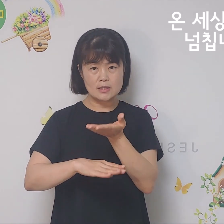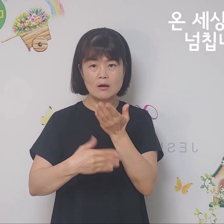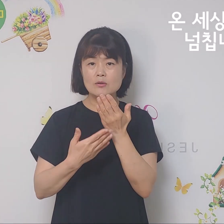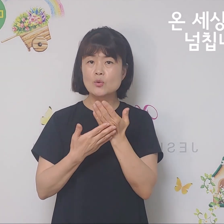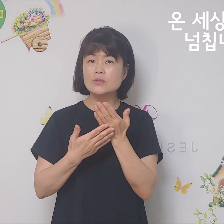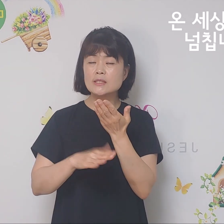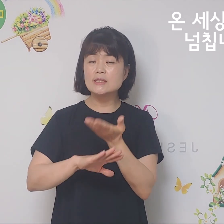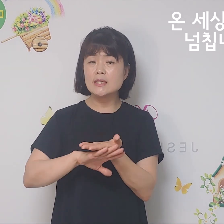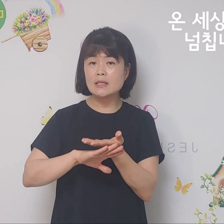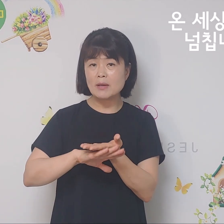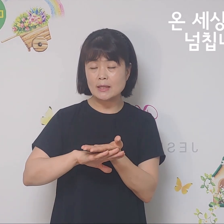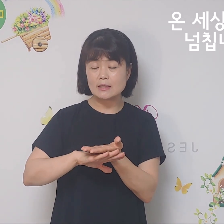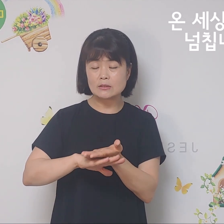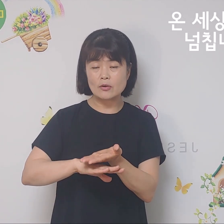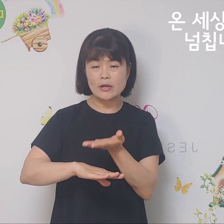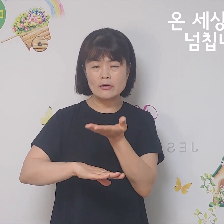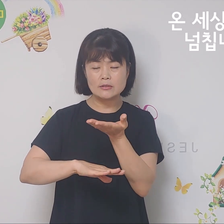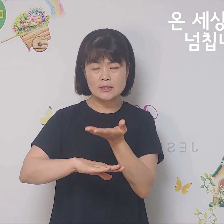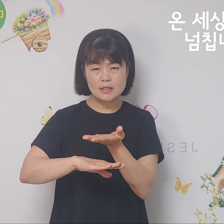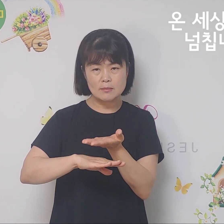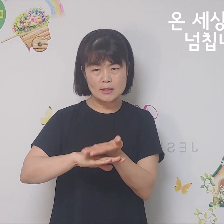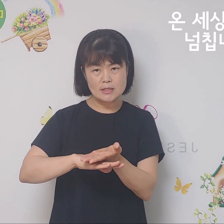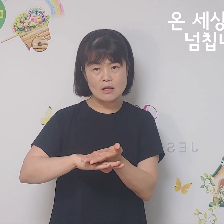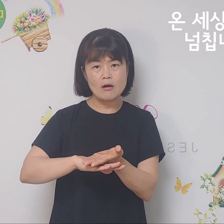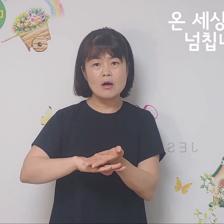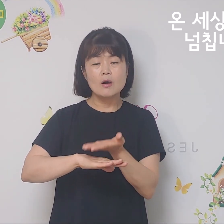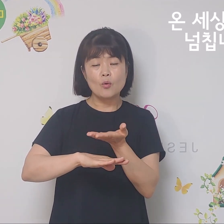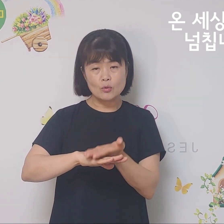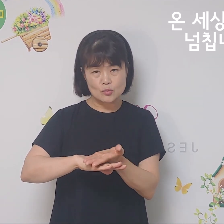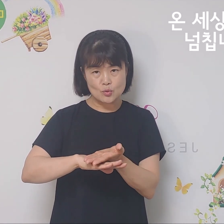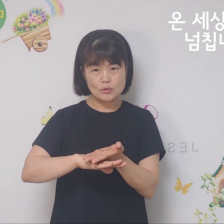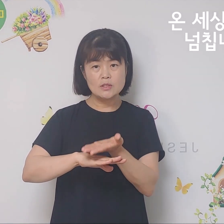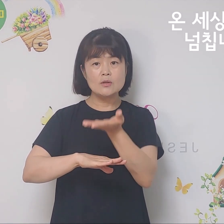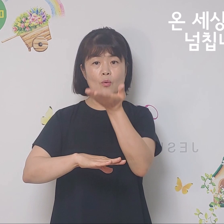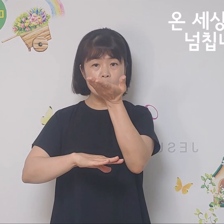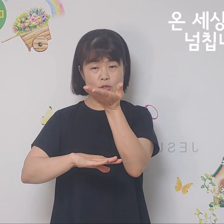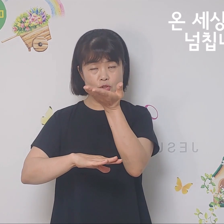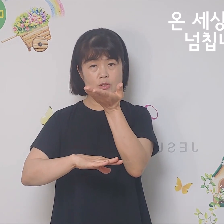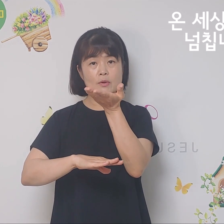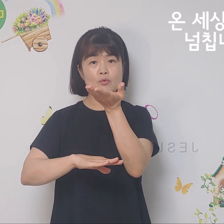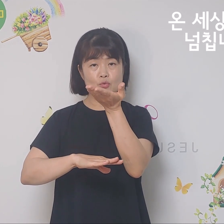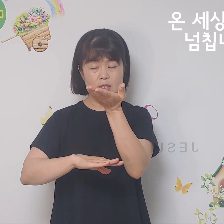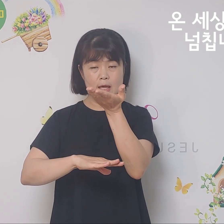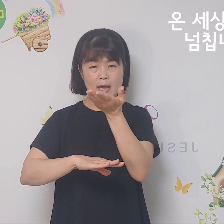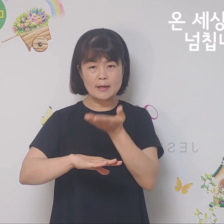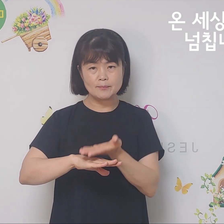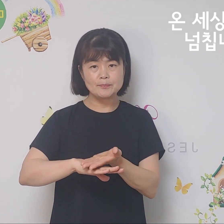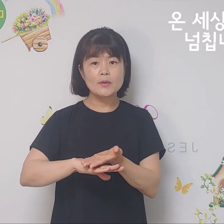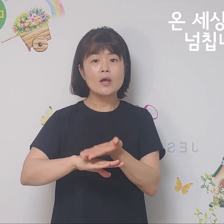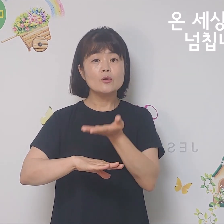그래서 손등끼리 만나는 거예요. 등끼리 만나서 오른쪽을 올려주시면 위에